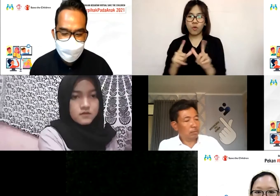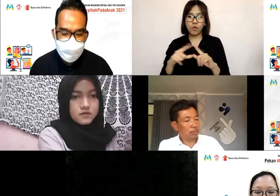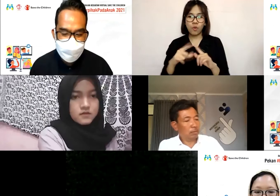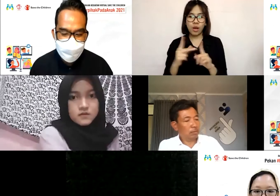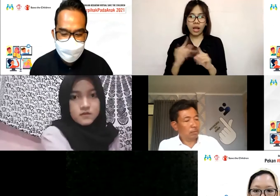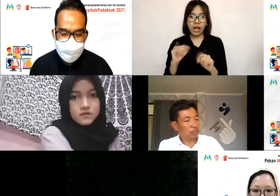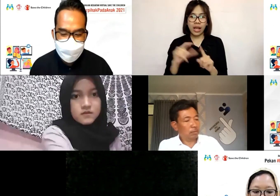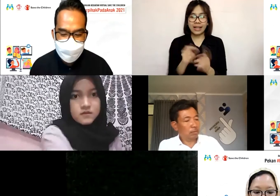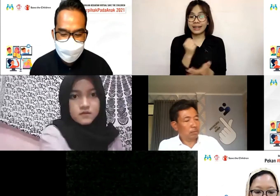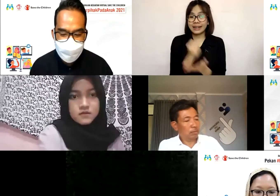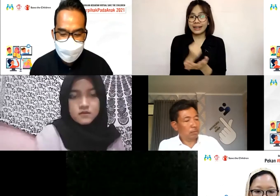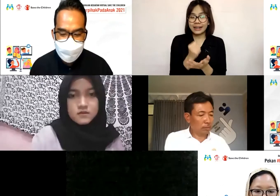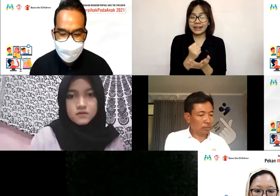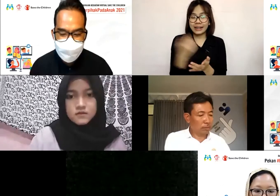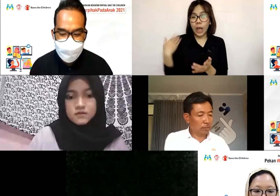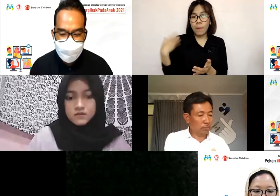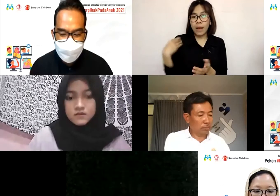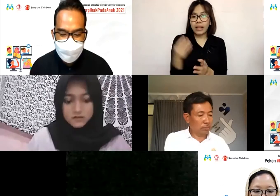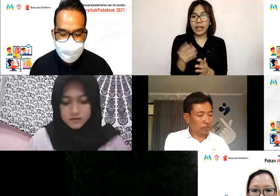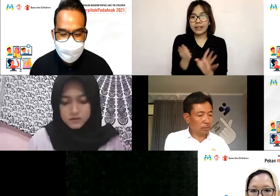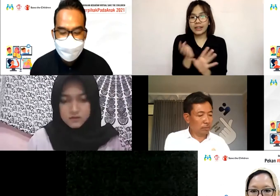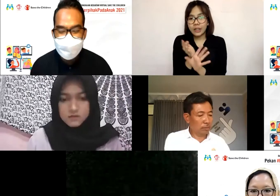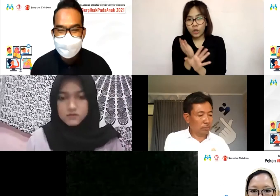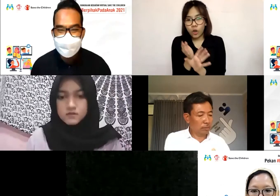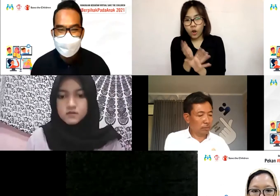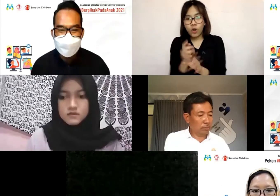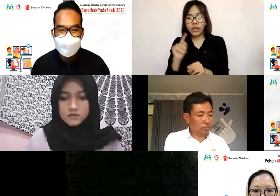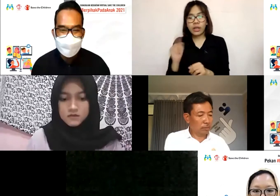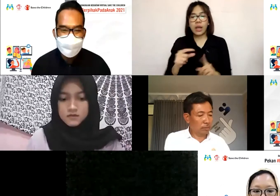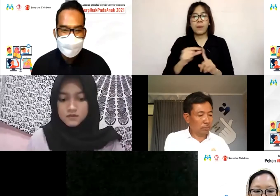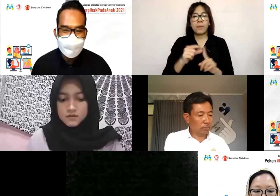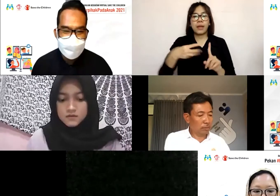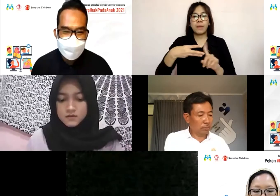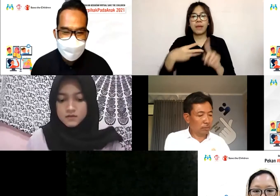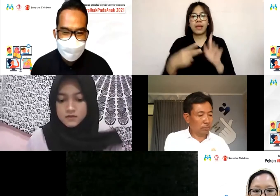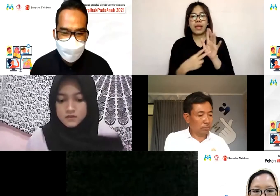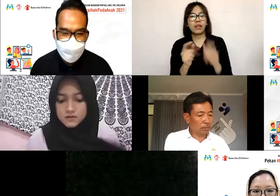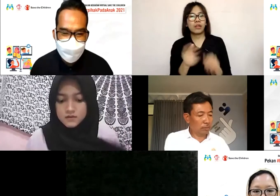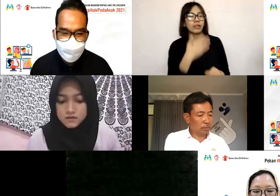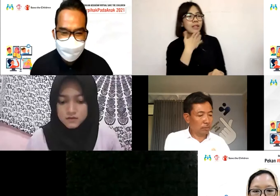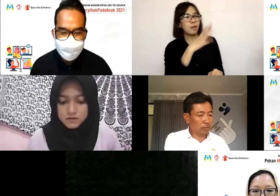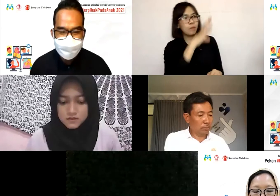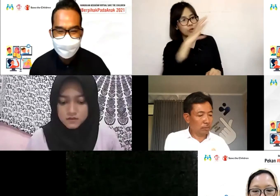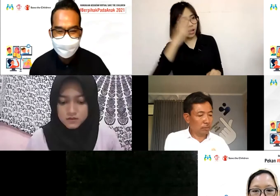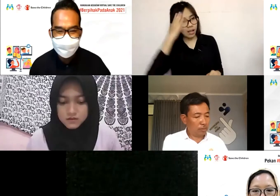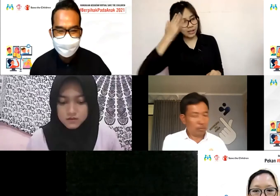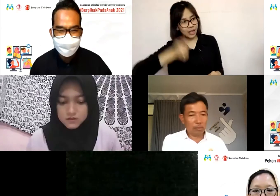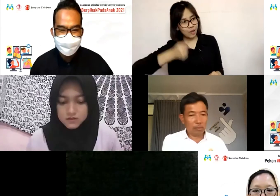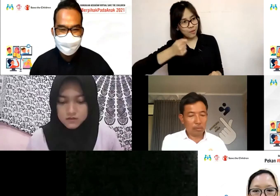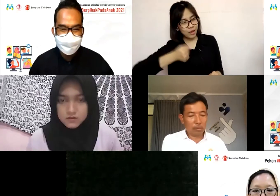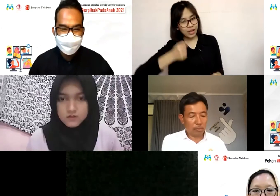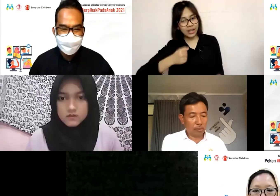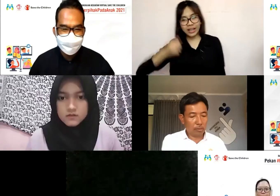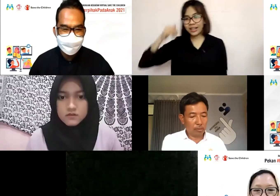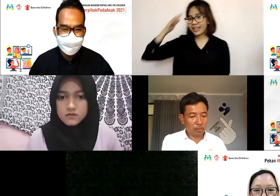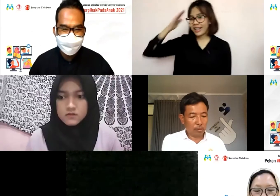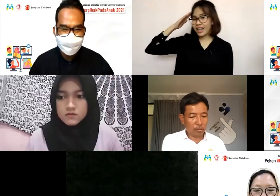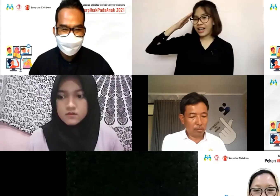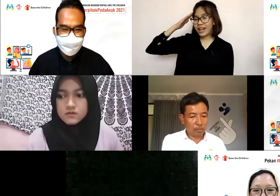sekretaris Lembaga Kemaslahatan Keluarga PBNU. Selamat sore, Bu Alisa. Assalamualaikum. Selamat sore,